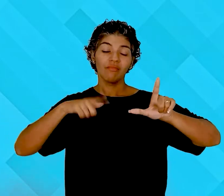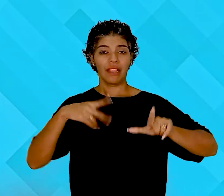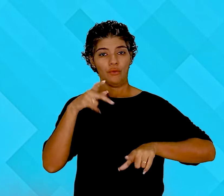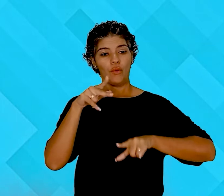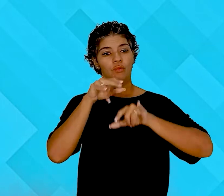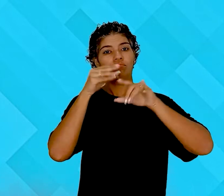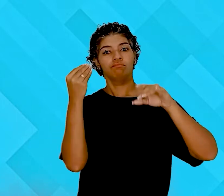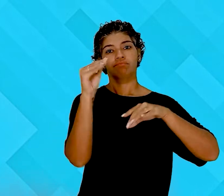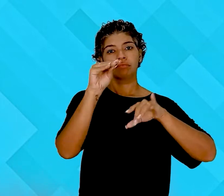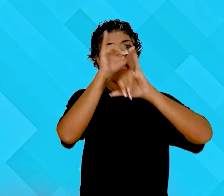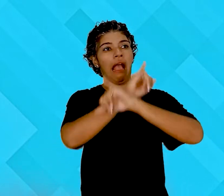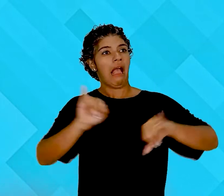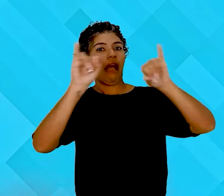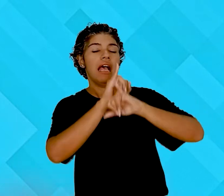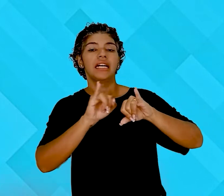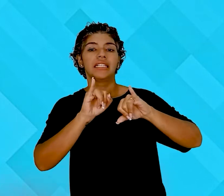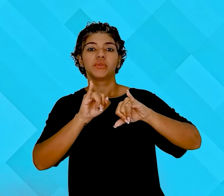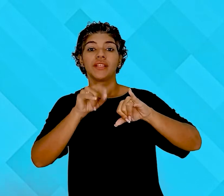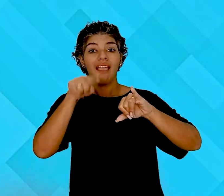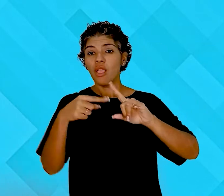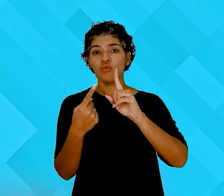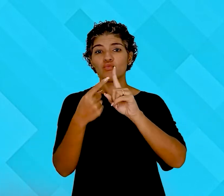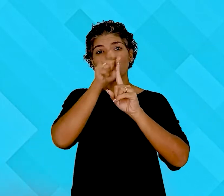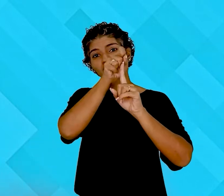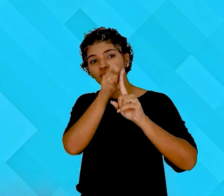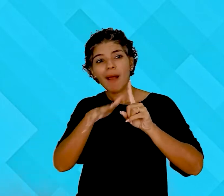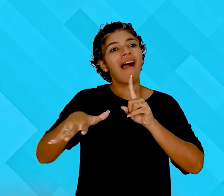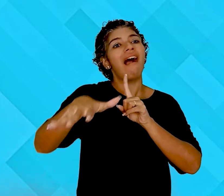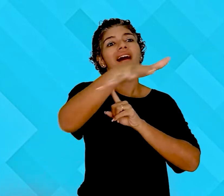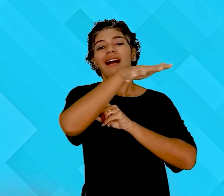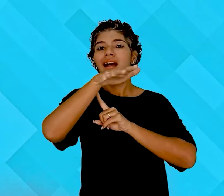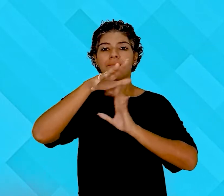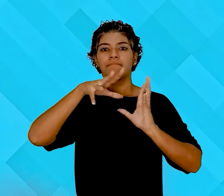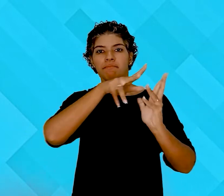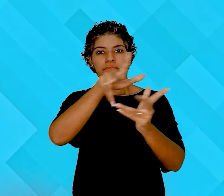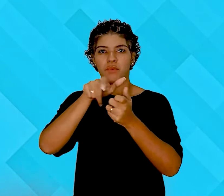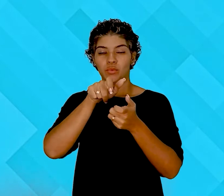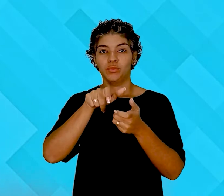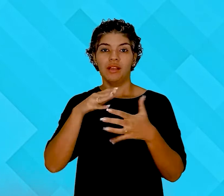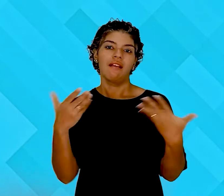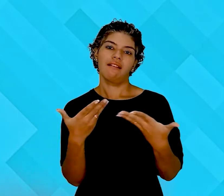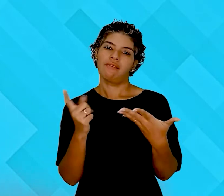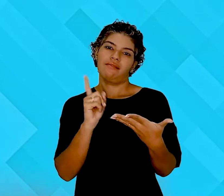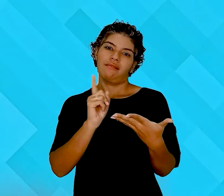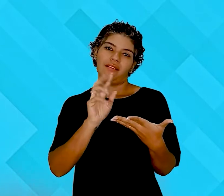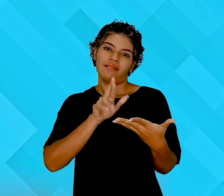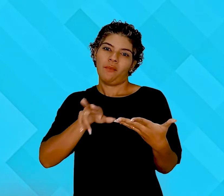não sei se a pessoa quer me ver, não sei quem é ela. E toda a publicidade, né, que é do formato tradicional. No máximo,